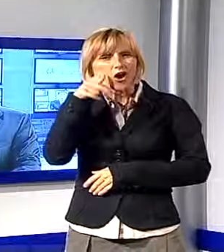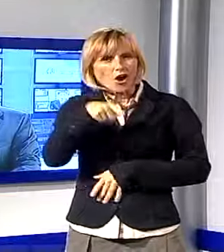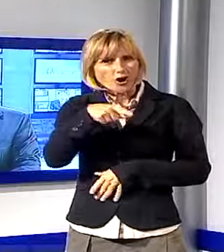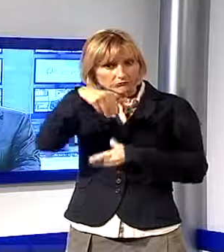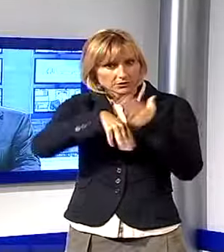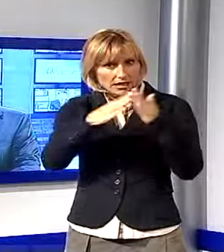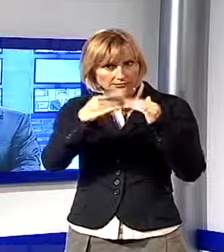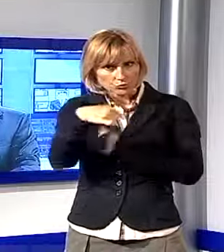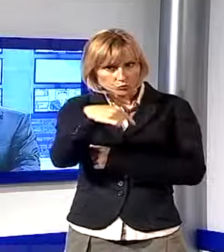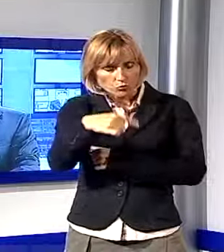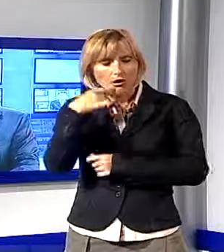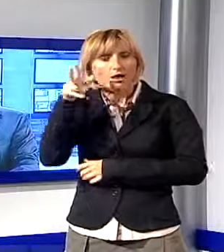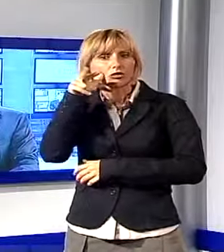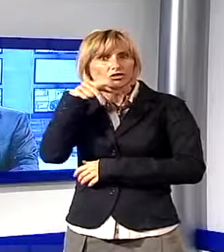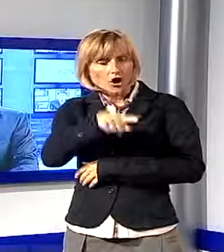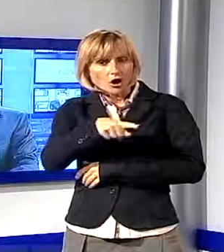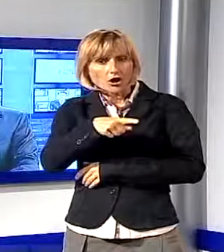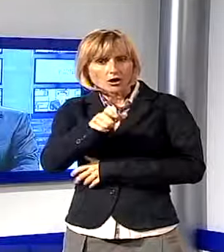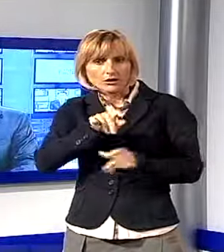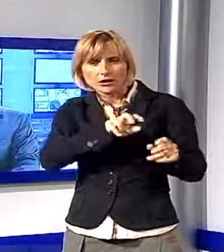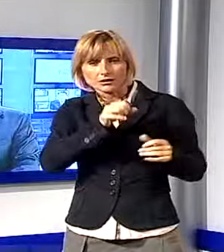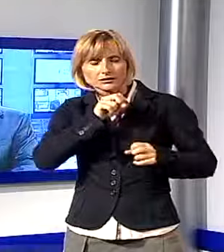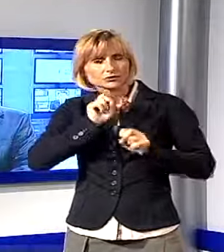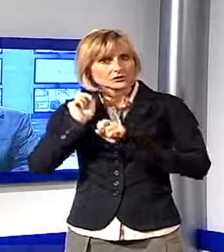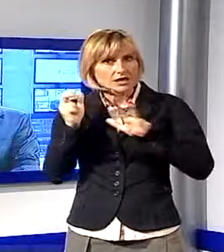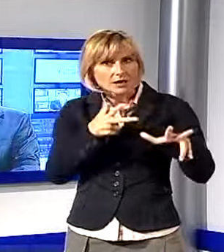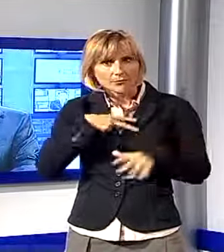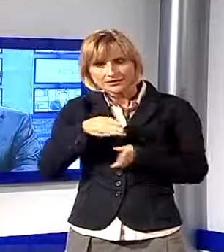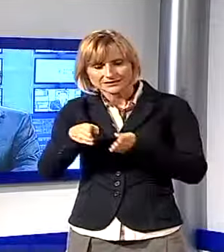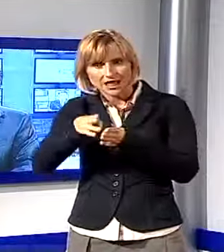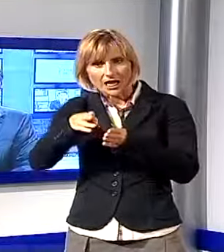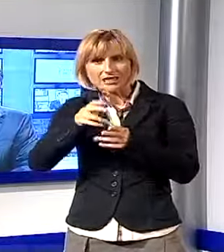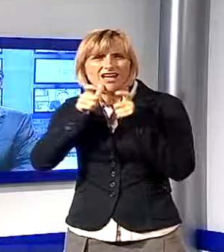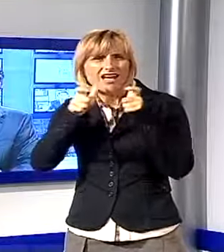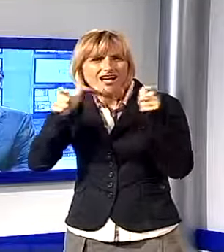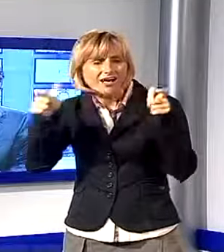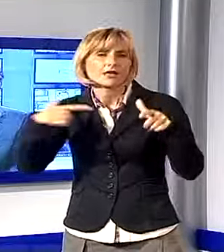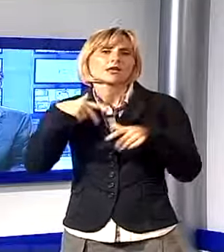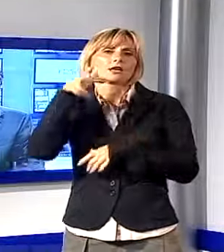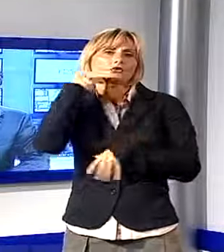chiedendo aiuto ad un passante che l'ha accompagnata dai carabinieri, dove ha sporto denuncia.